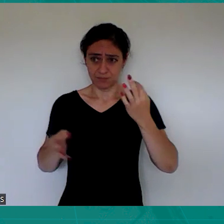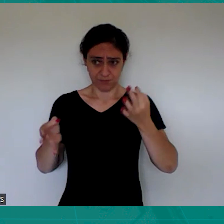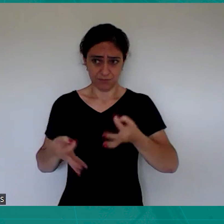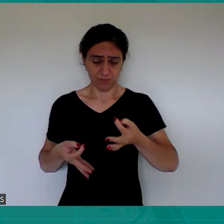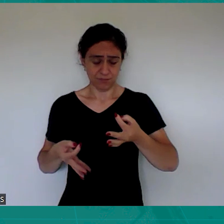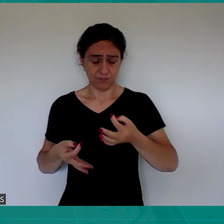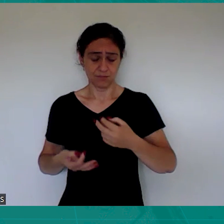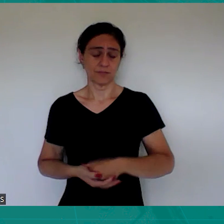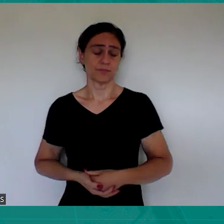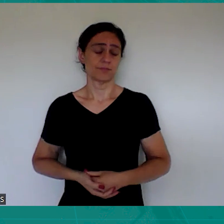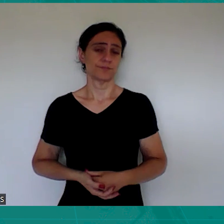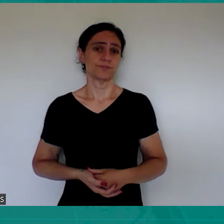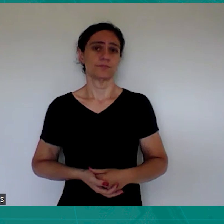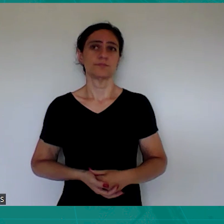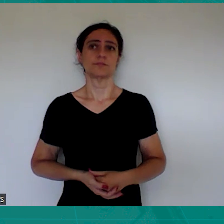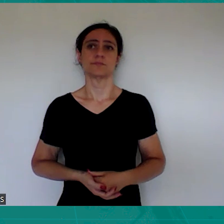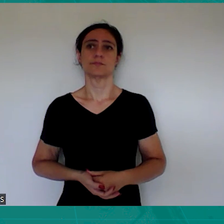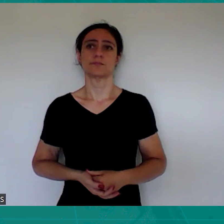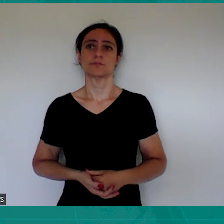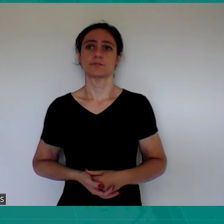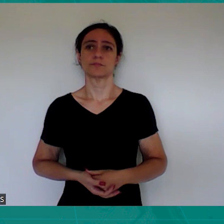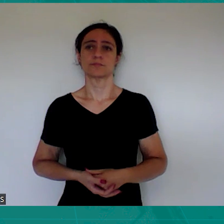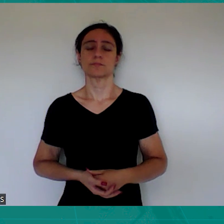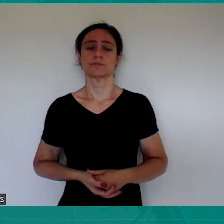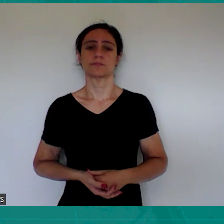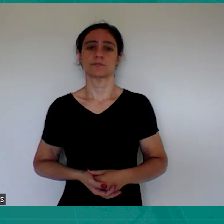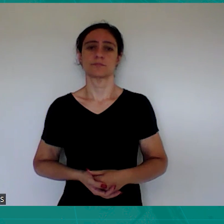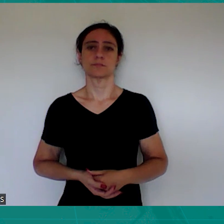Né? Ó Senhor Jesus.